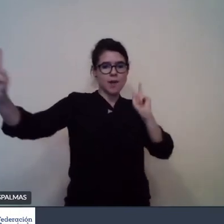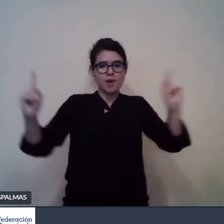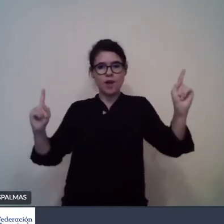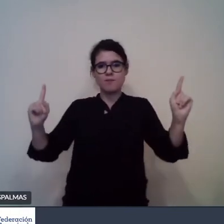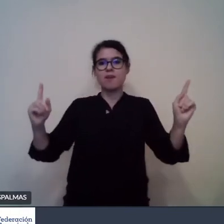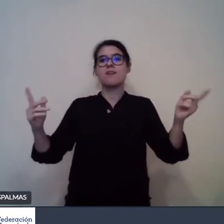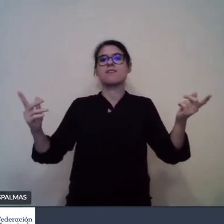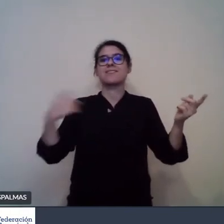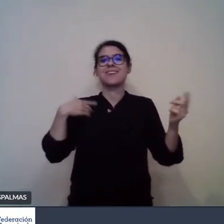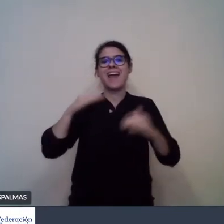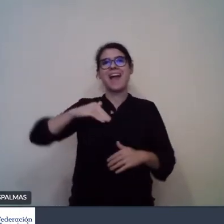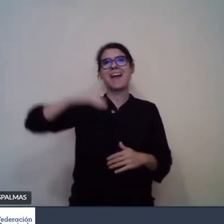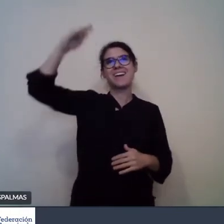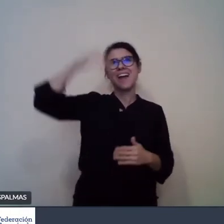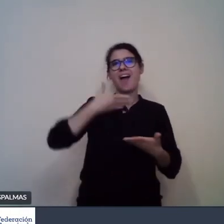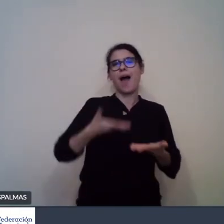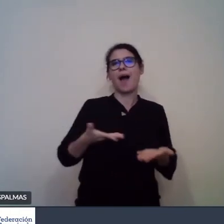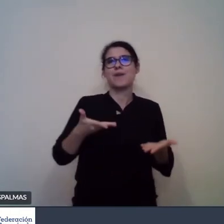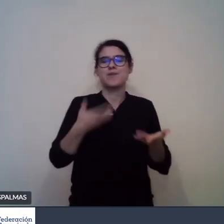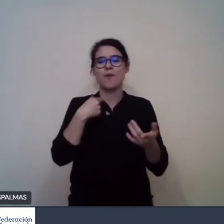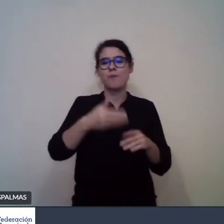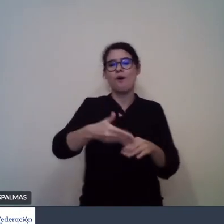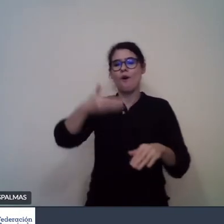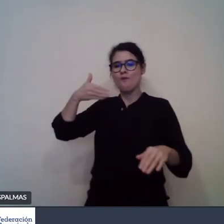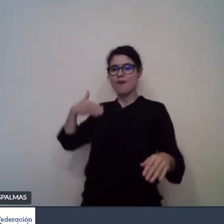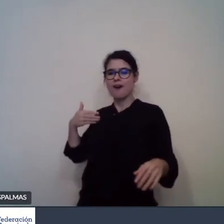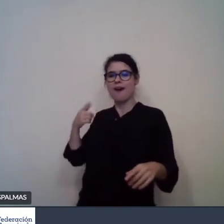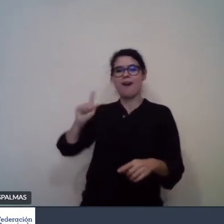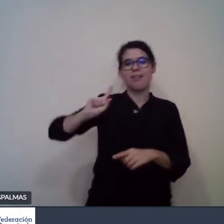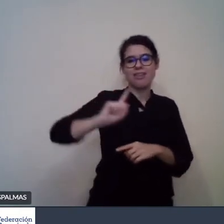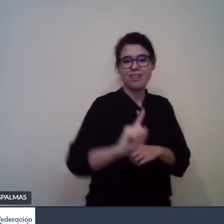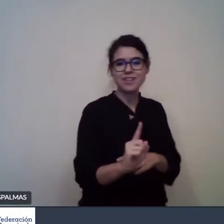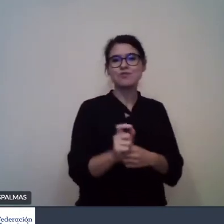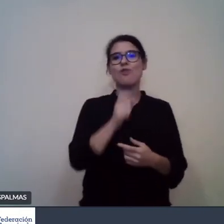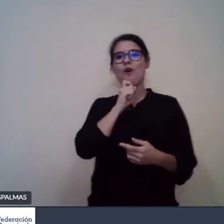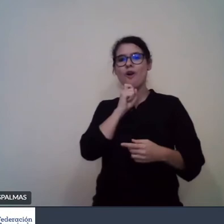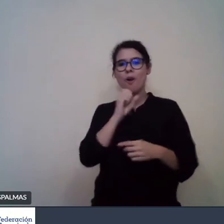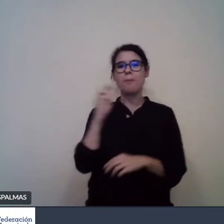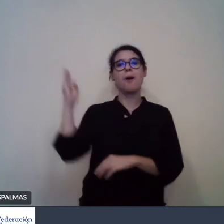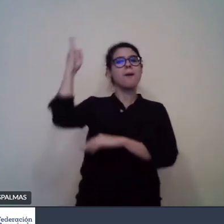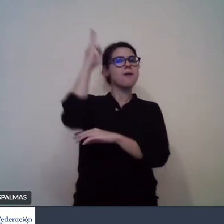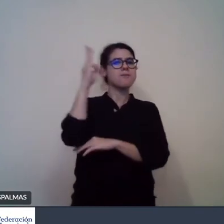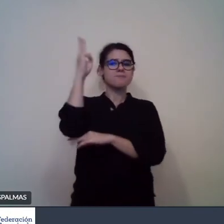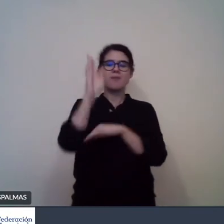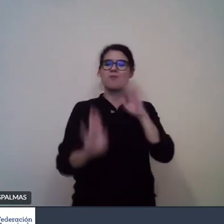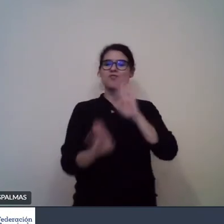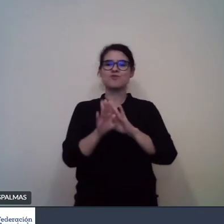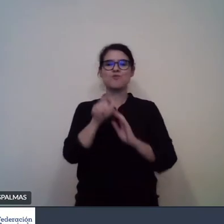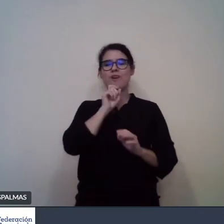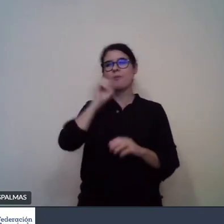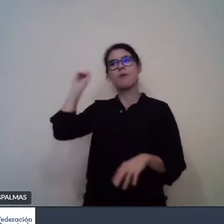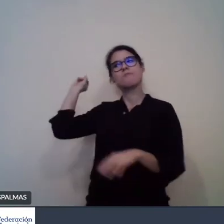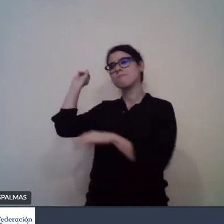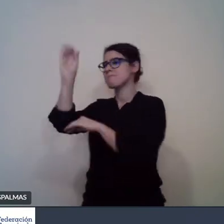ayuda, que no sabe si salir, no sabe si no salir. La continuación del pivot es un pase claro.